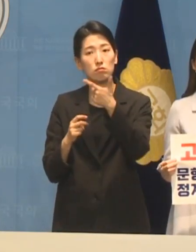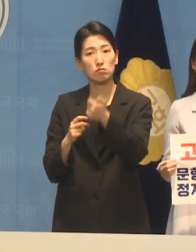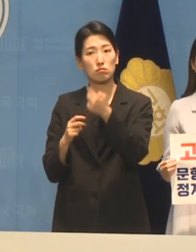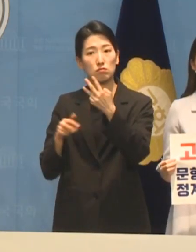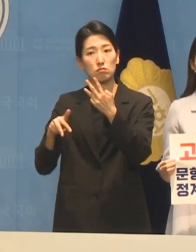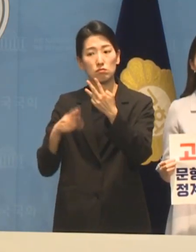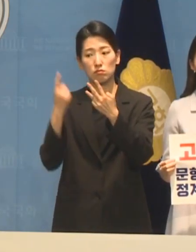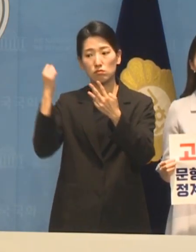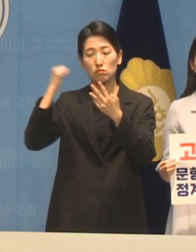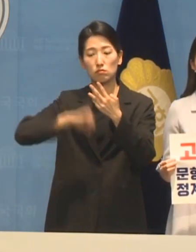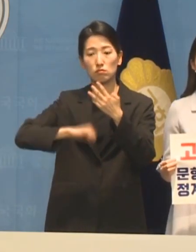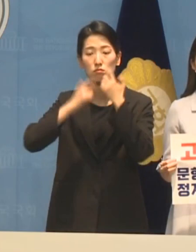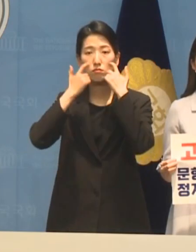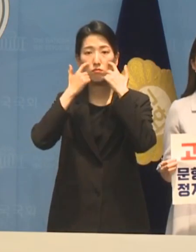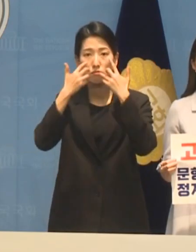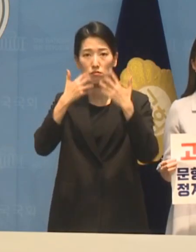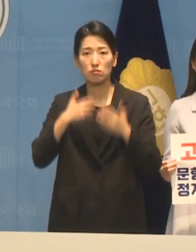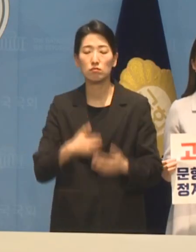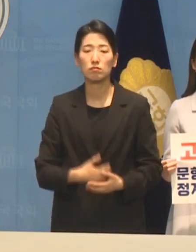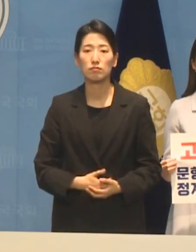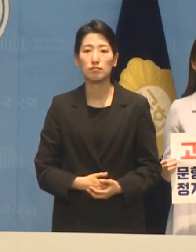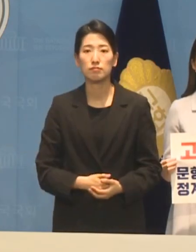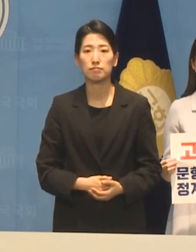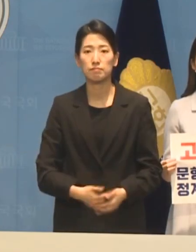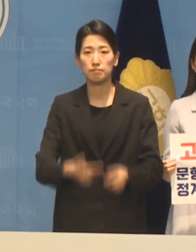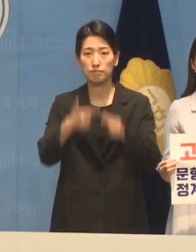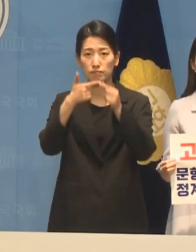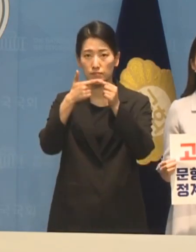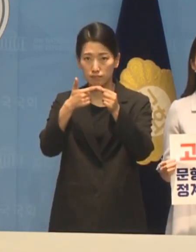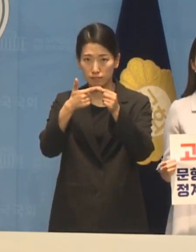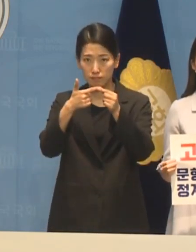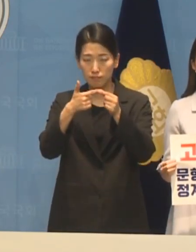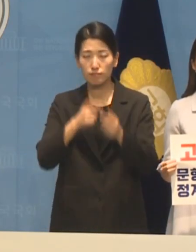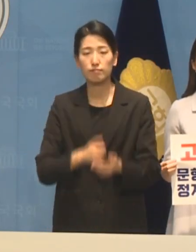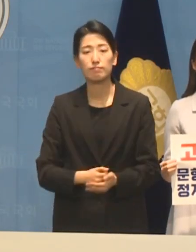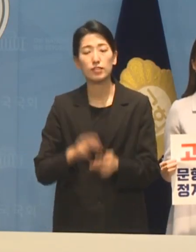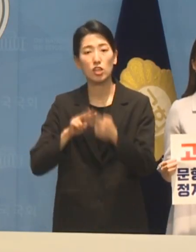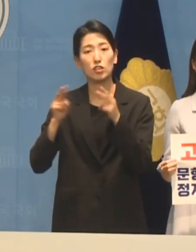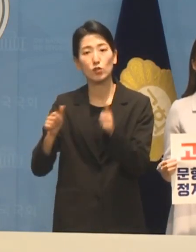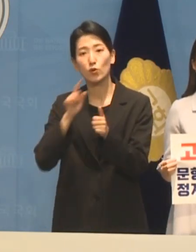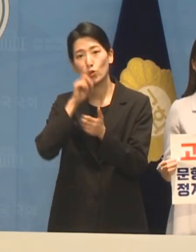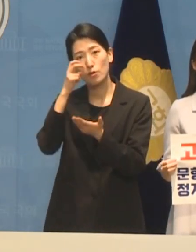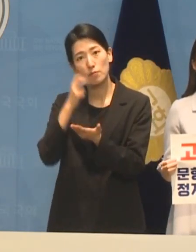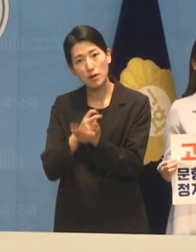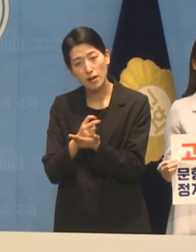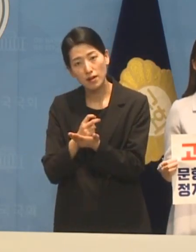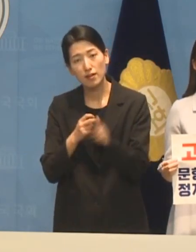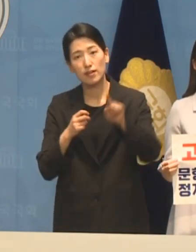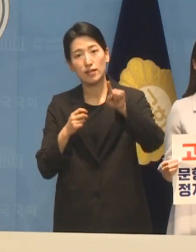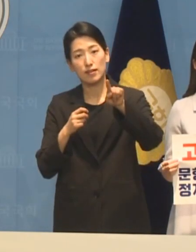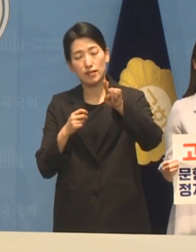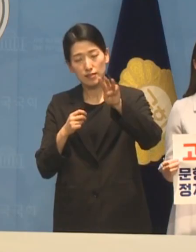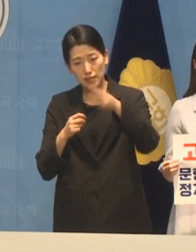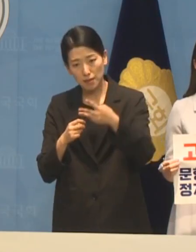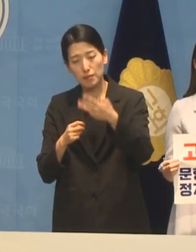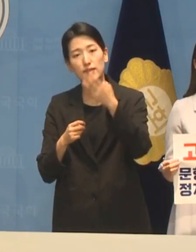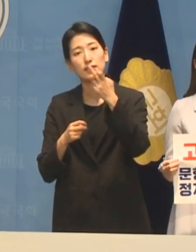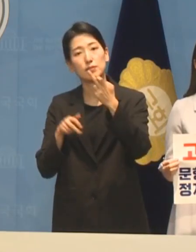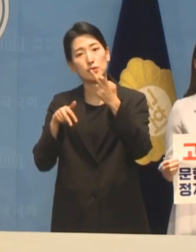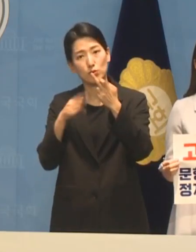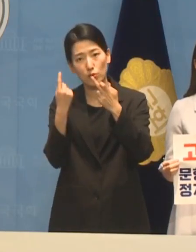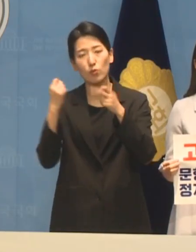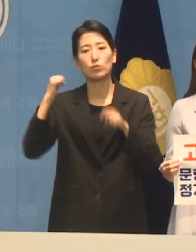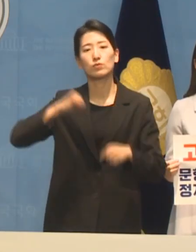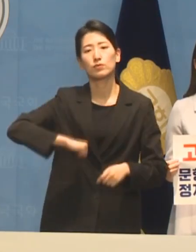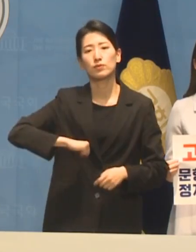제163조를 위배한 것입니다. 6. 형사소송법 제312조 제1항을